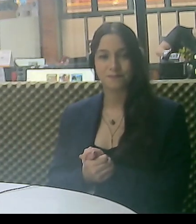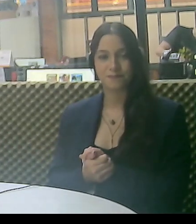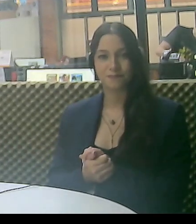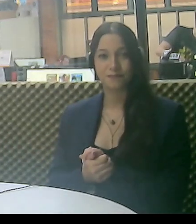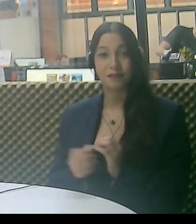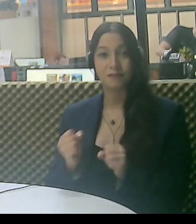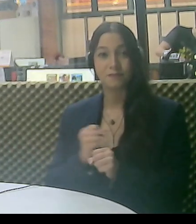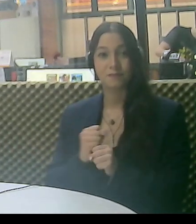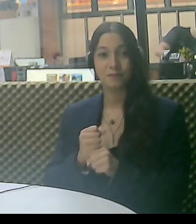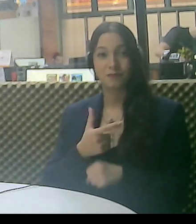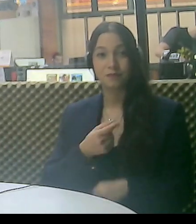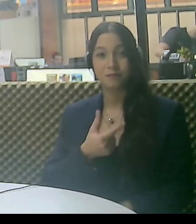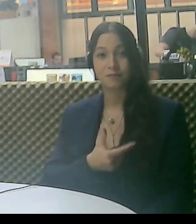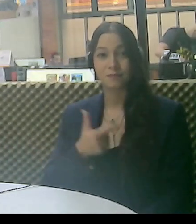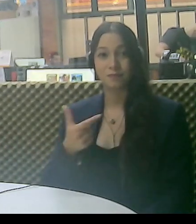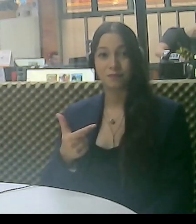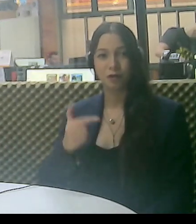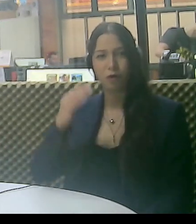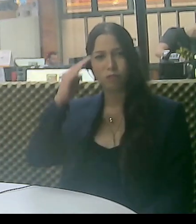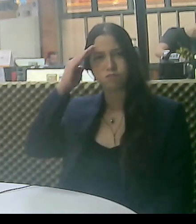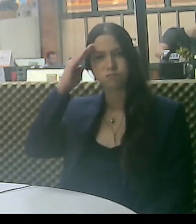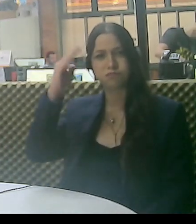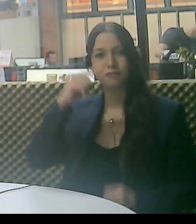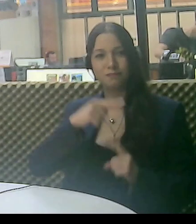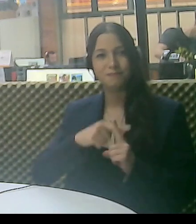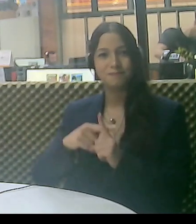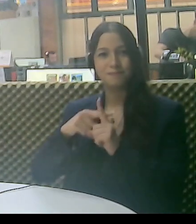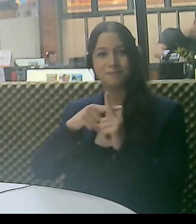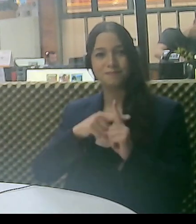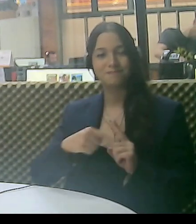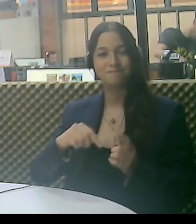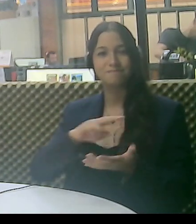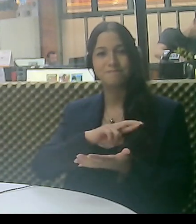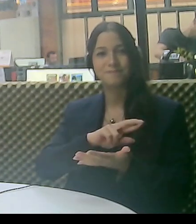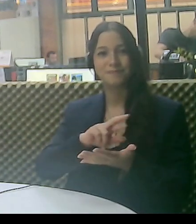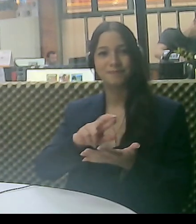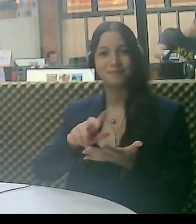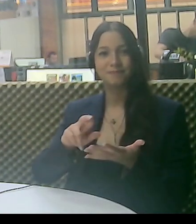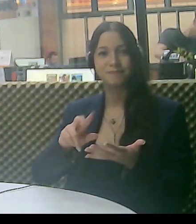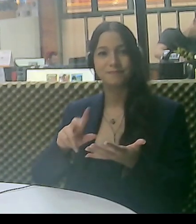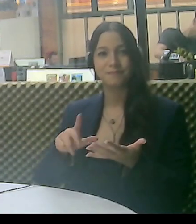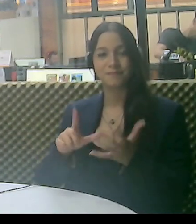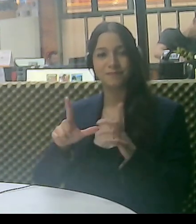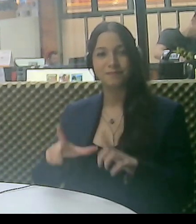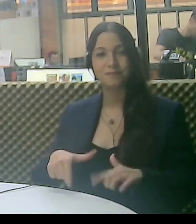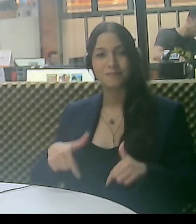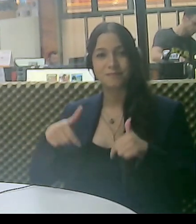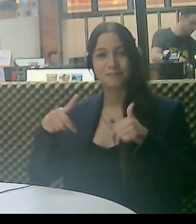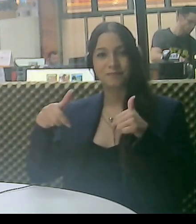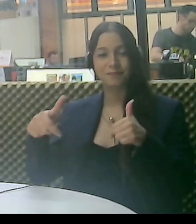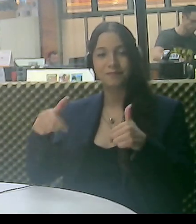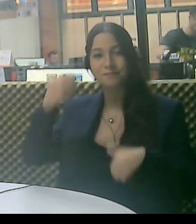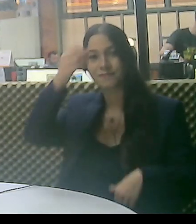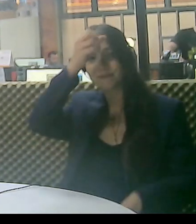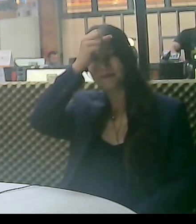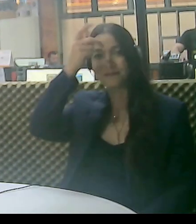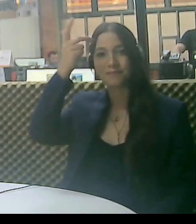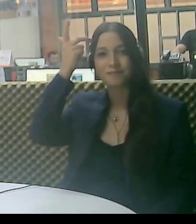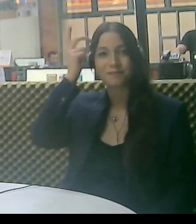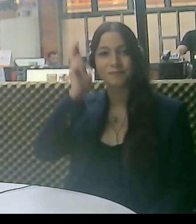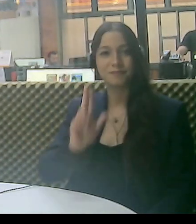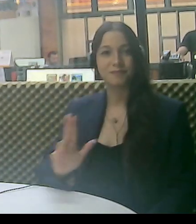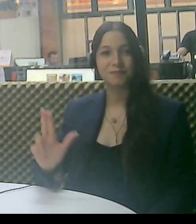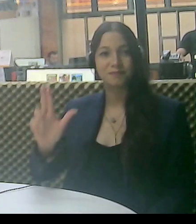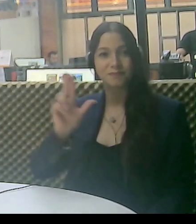O ano de 2022 se destacou positivamente em diversas áreas, devido às ações promovidas pela Prefeitura de